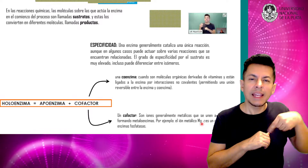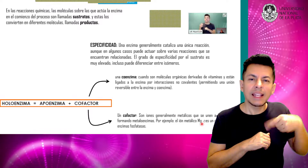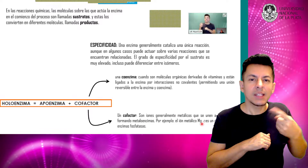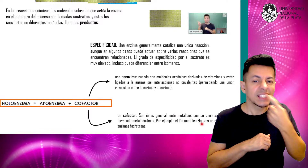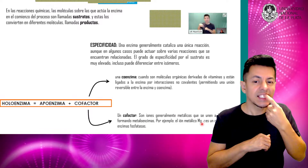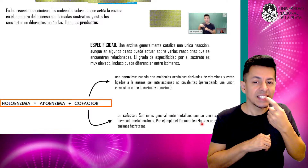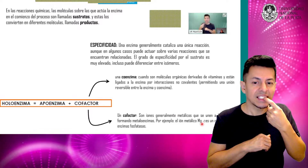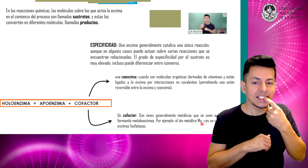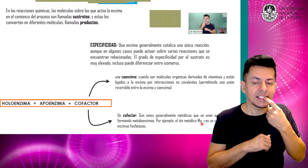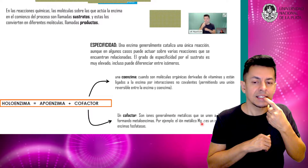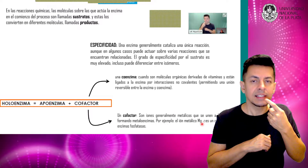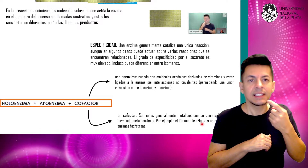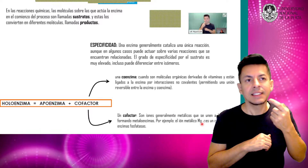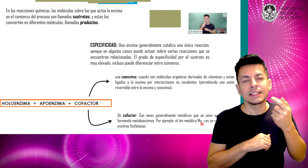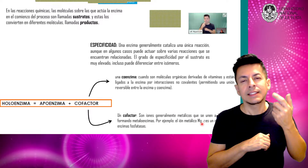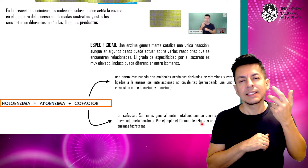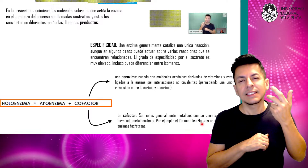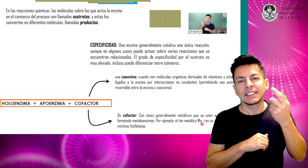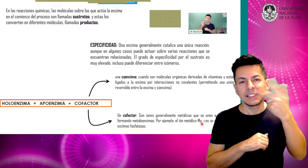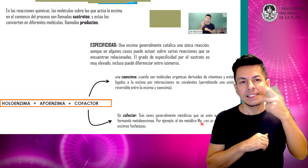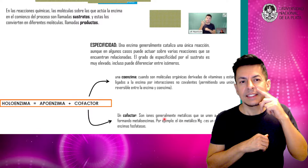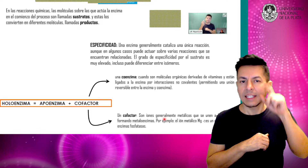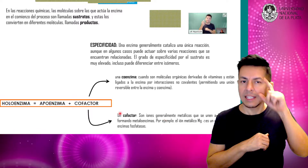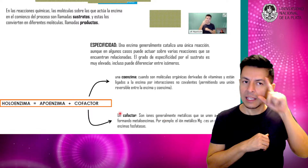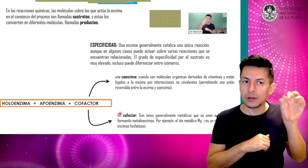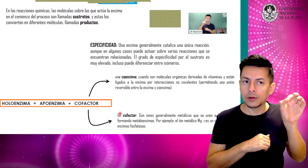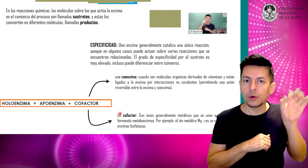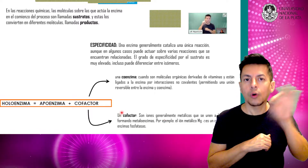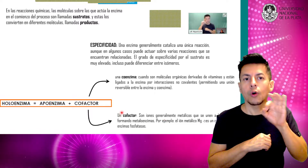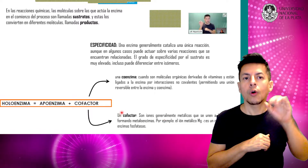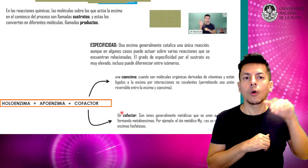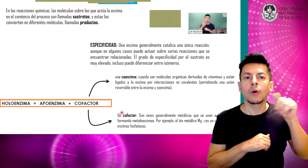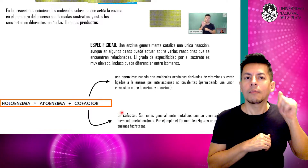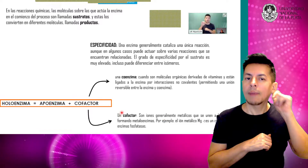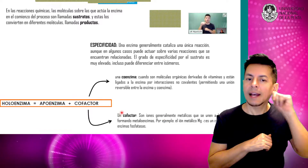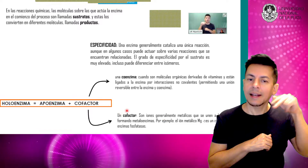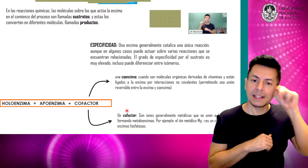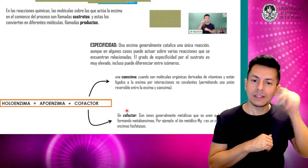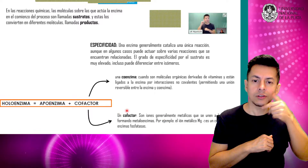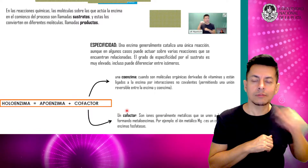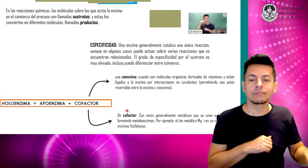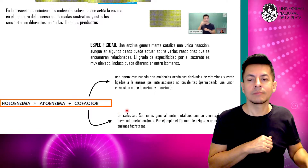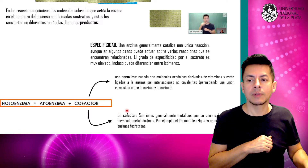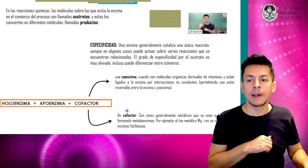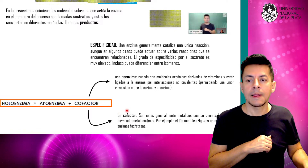el hierro o el magnesio, entonces se lo llama cofactor.